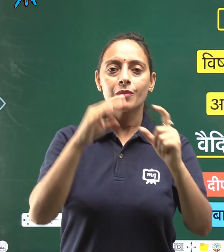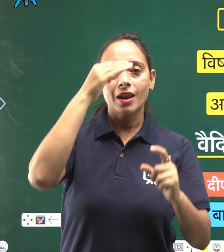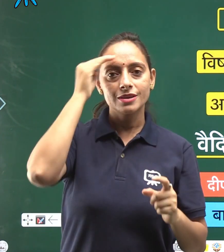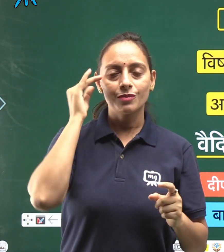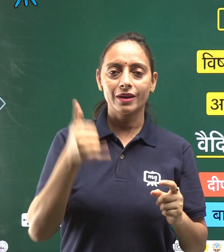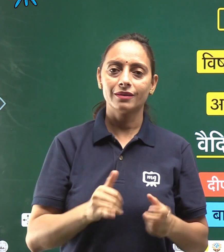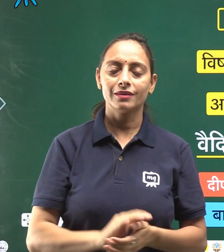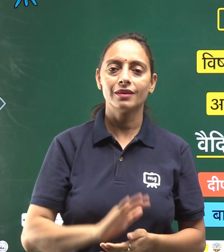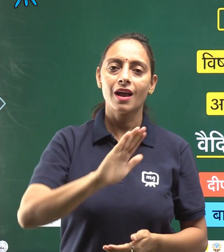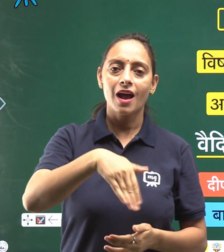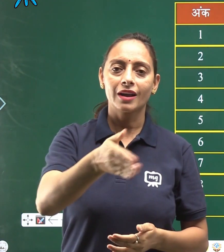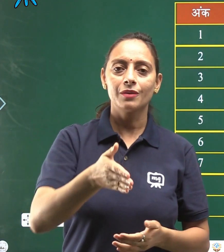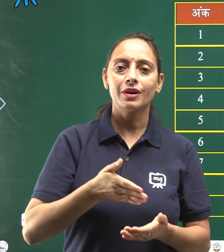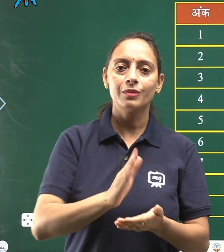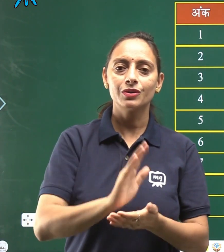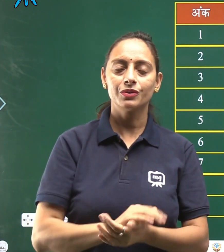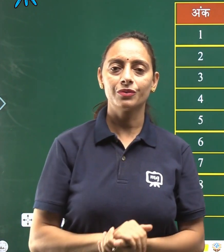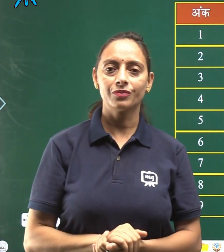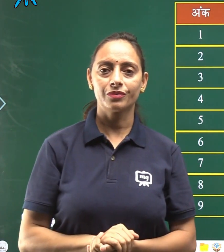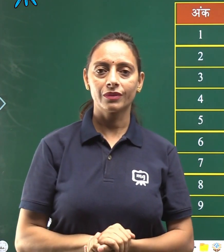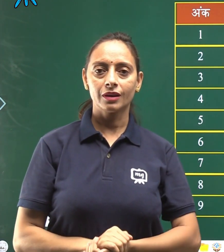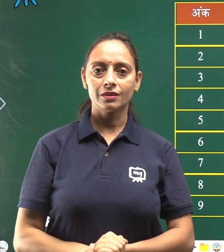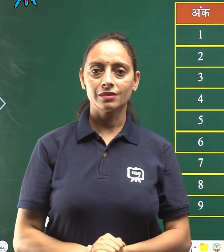है। आगे बढ़े बच्चों।